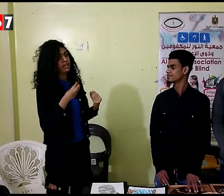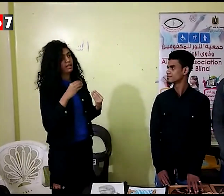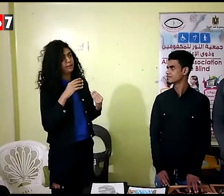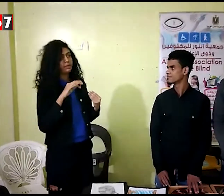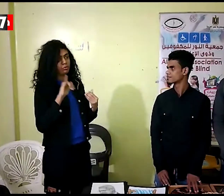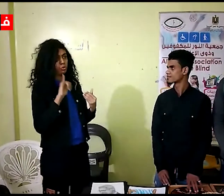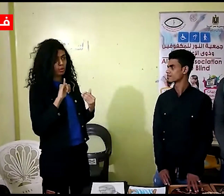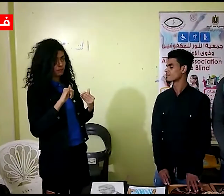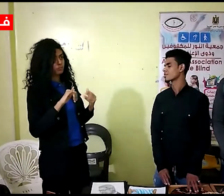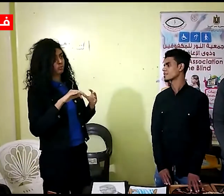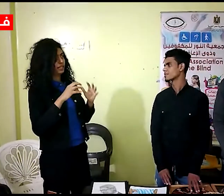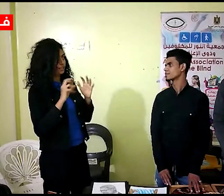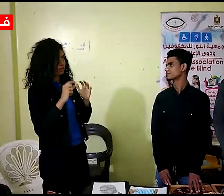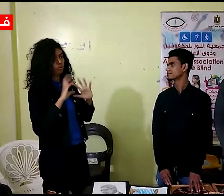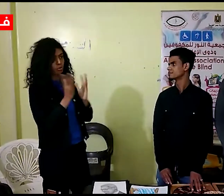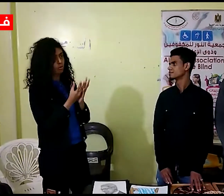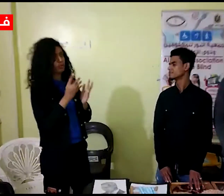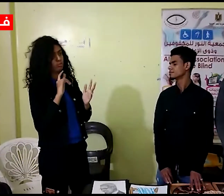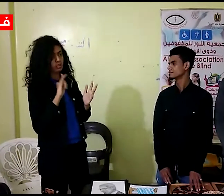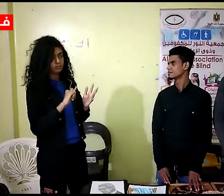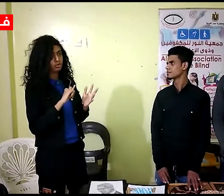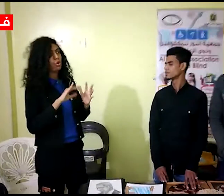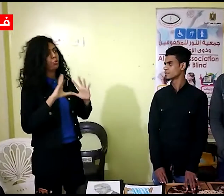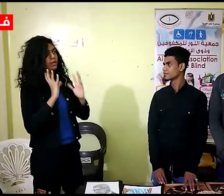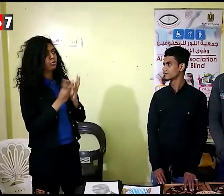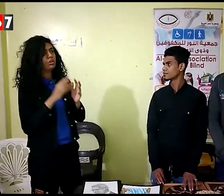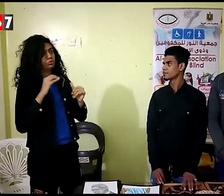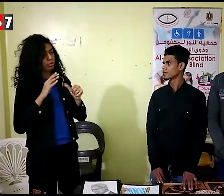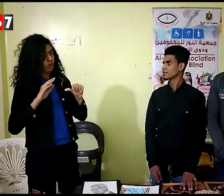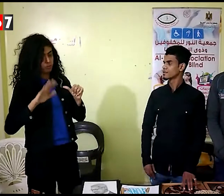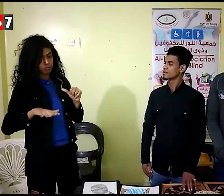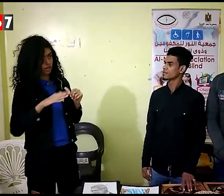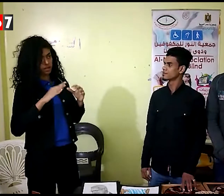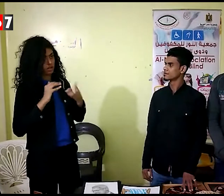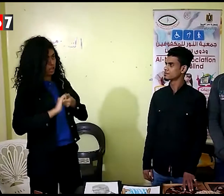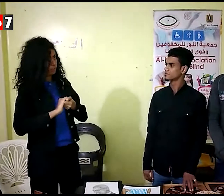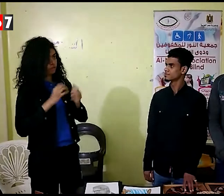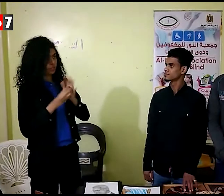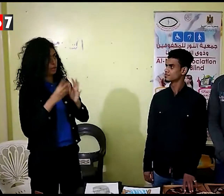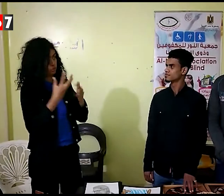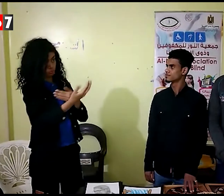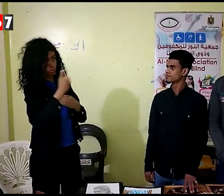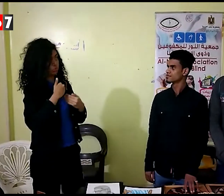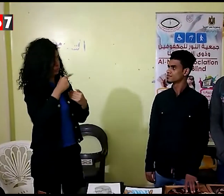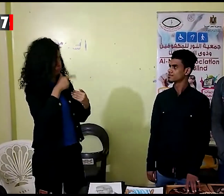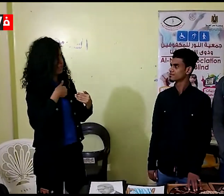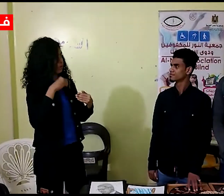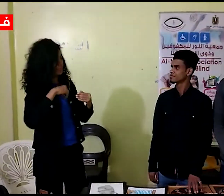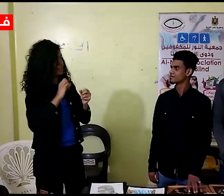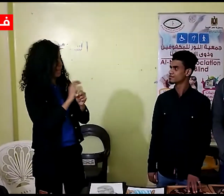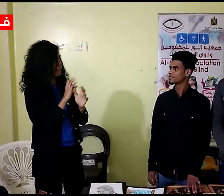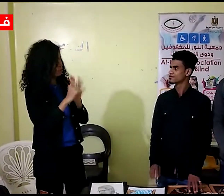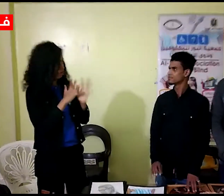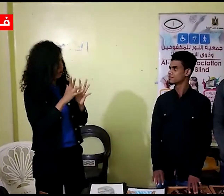10، حوالي 10، وسنه رابعه 3. اول دفعه تدخل الجامعه صم وبكم حاليا سنه رابعه. انت شايفه